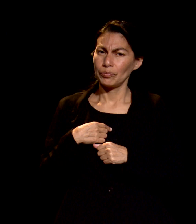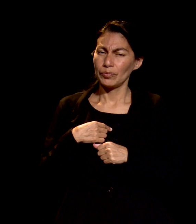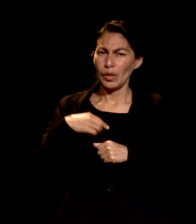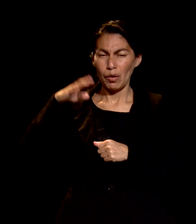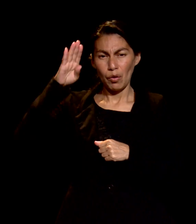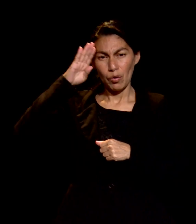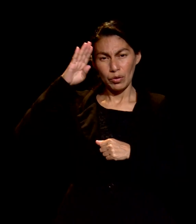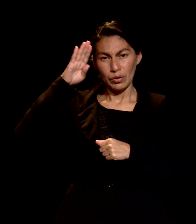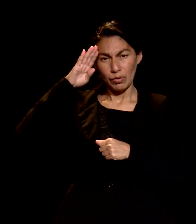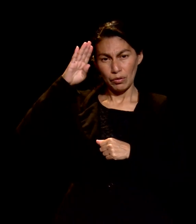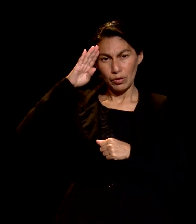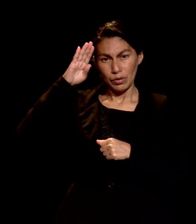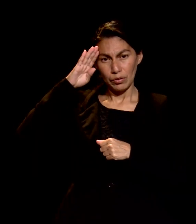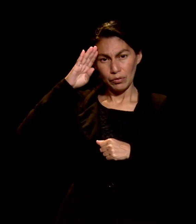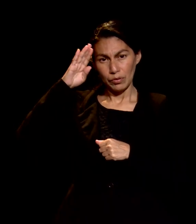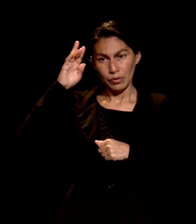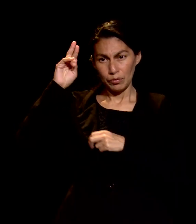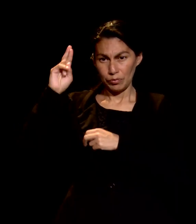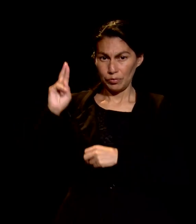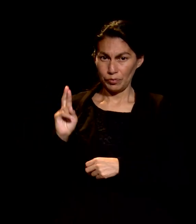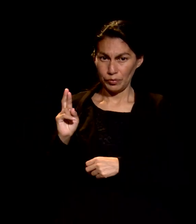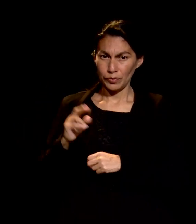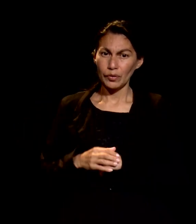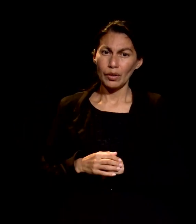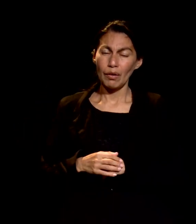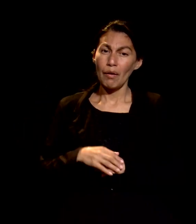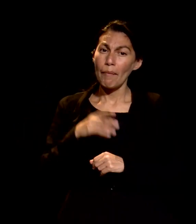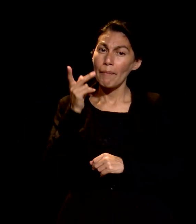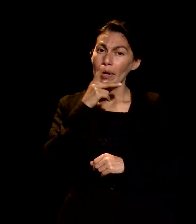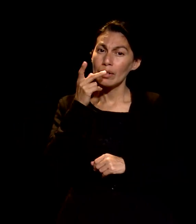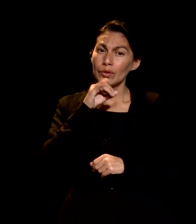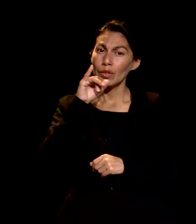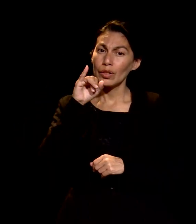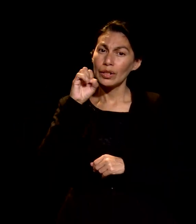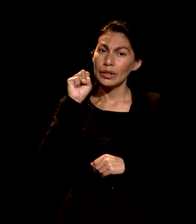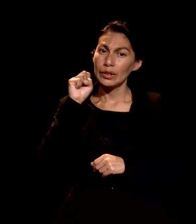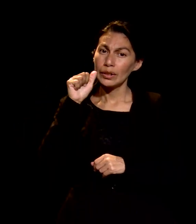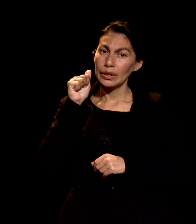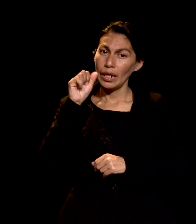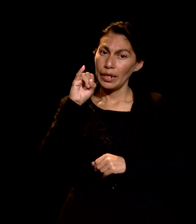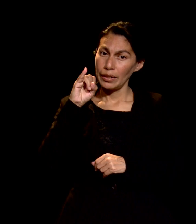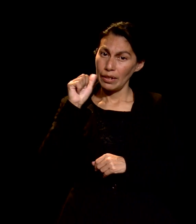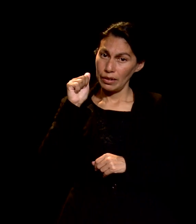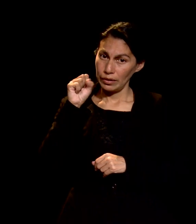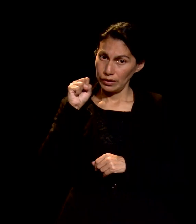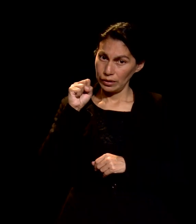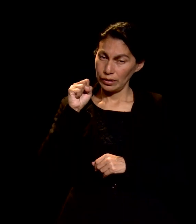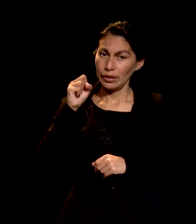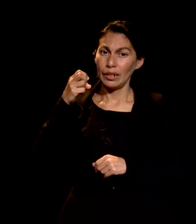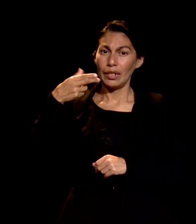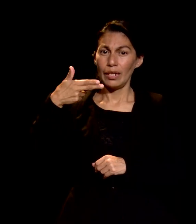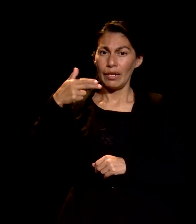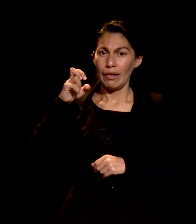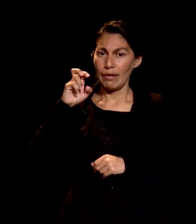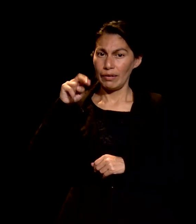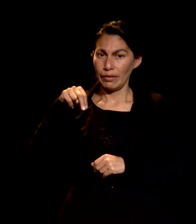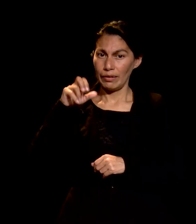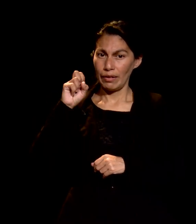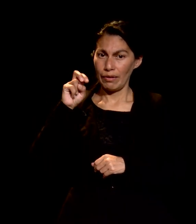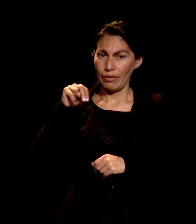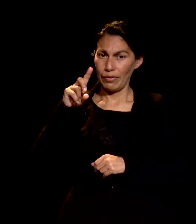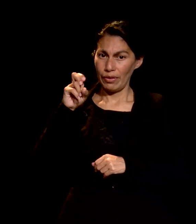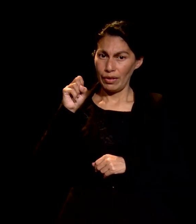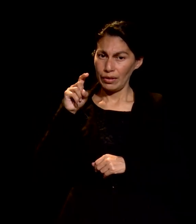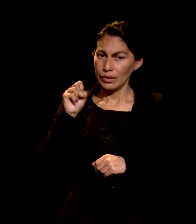asistí al Club de Conquistadores y mi pastor era el Pastor Isaias Hernández. Él vive acá en